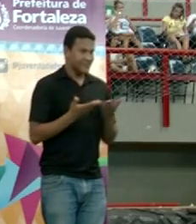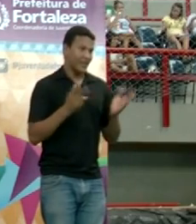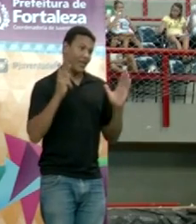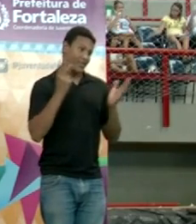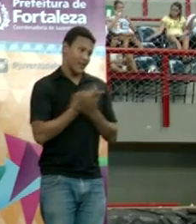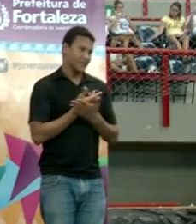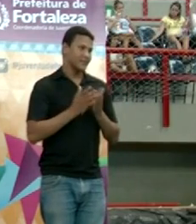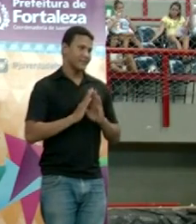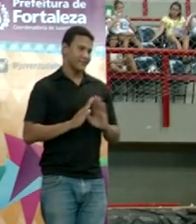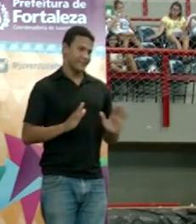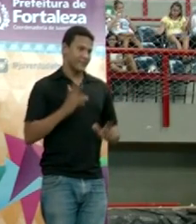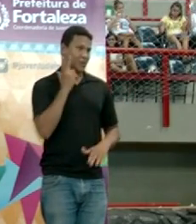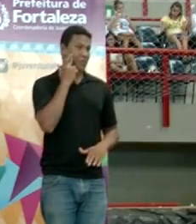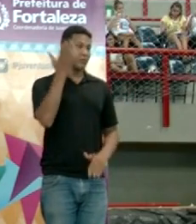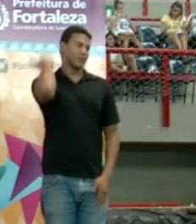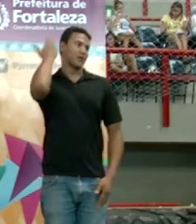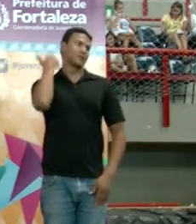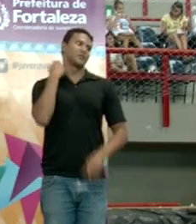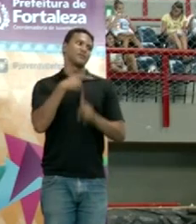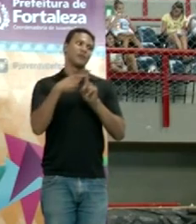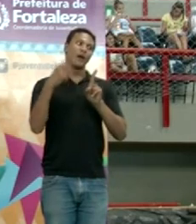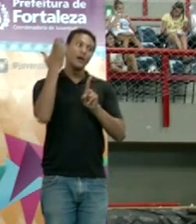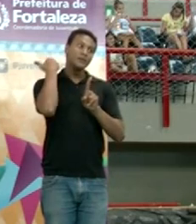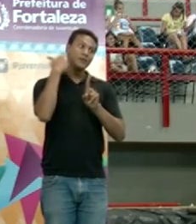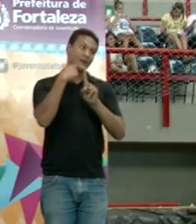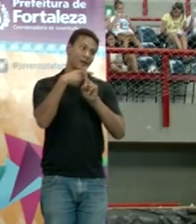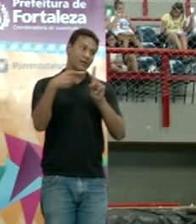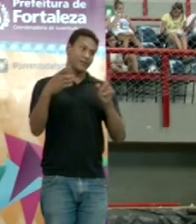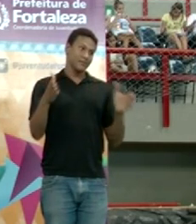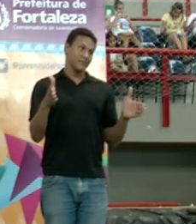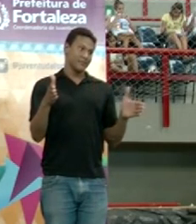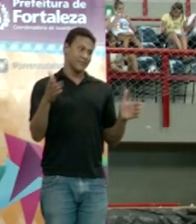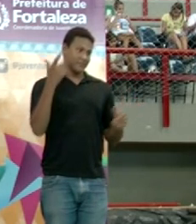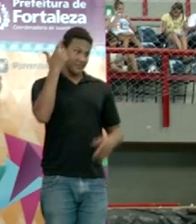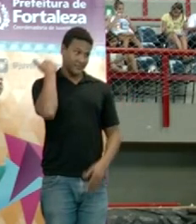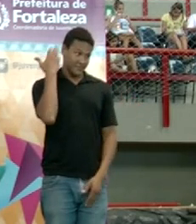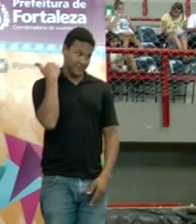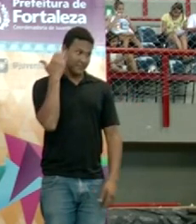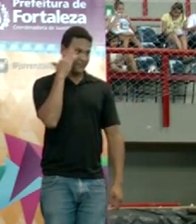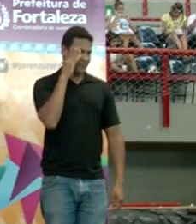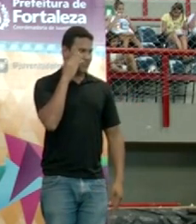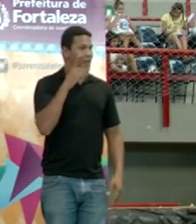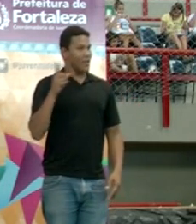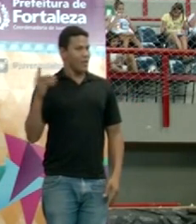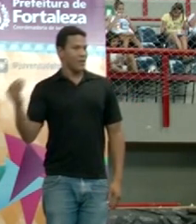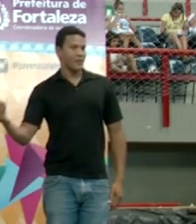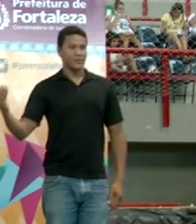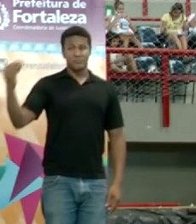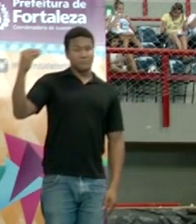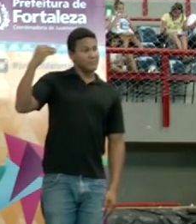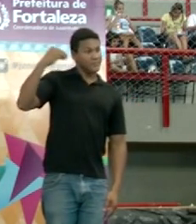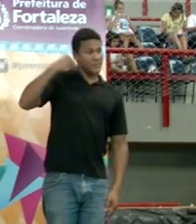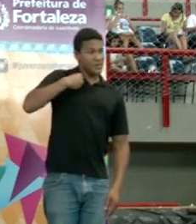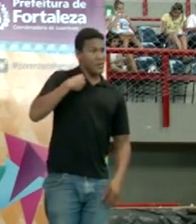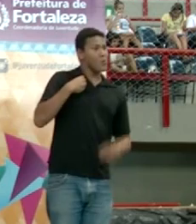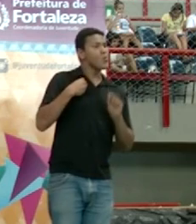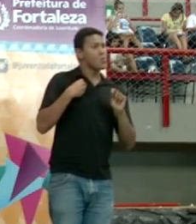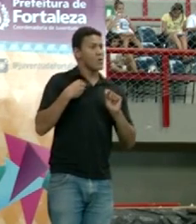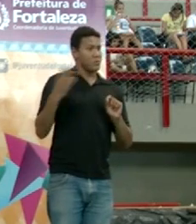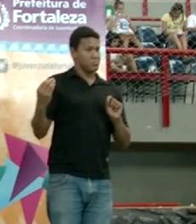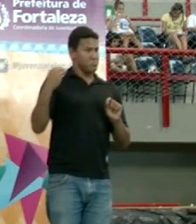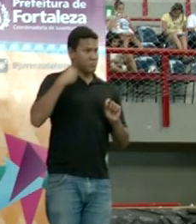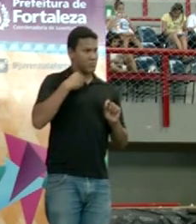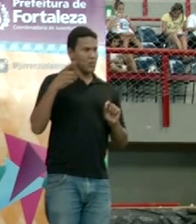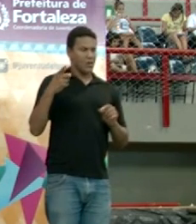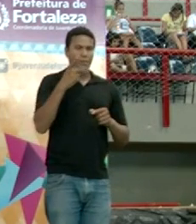tá certo? Na Idade Média, tá? E aí eu darei a Roberto um símbolo de que eu estou